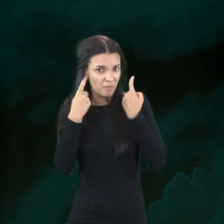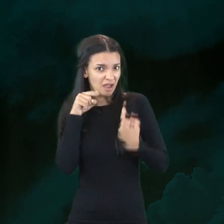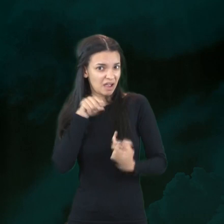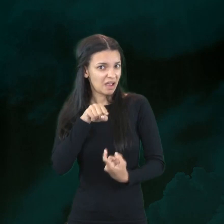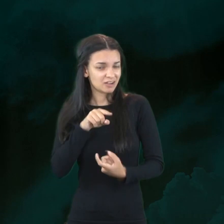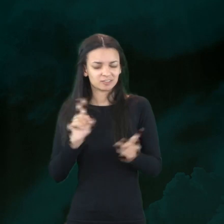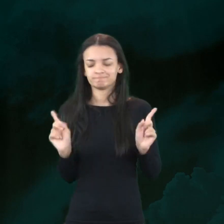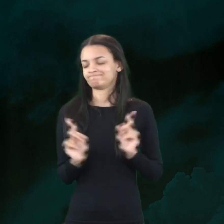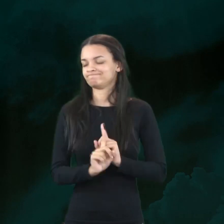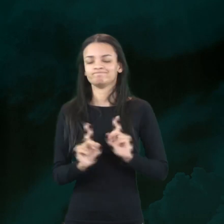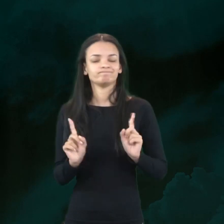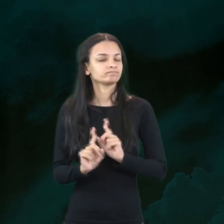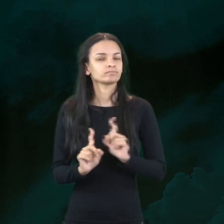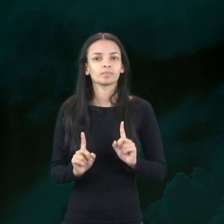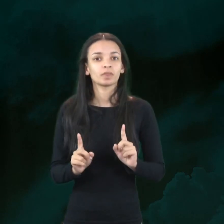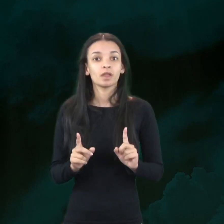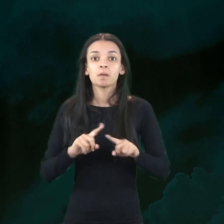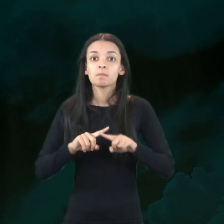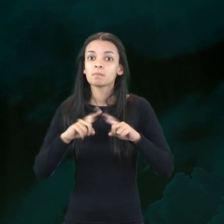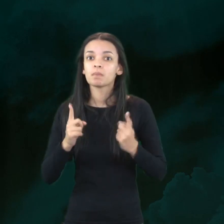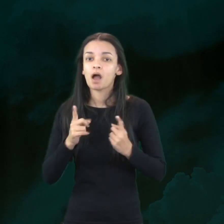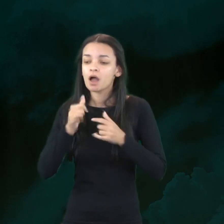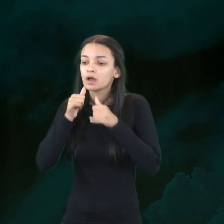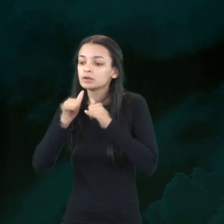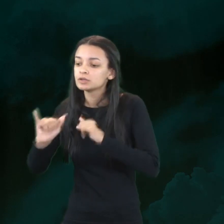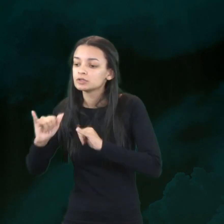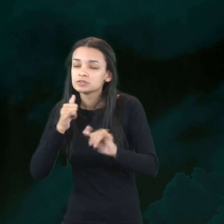Deus de uma forma saudável, né? Então,